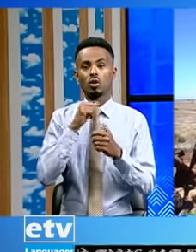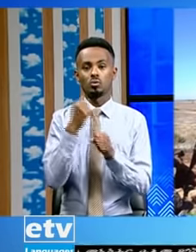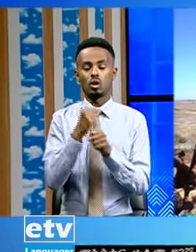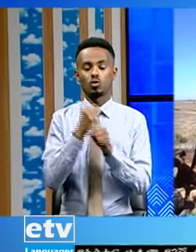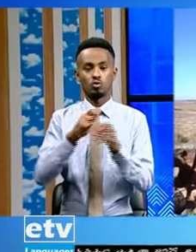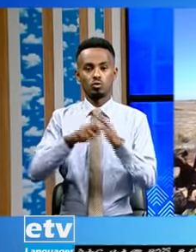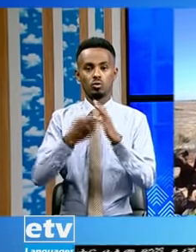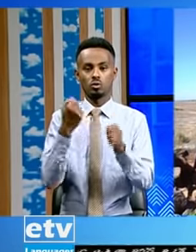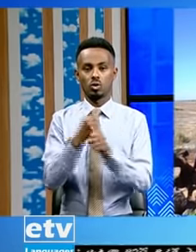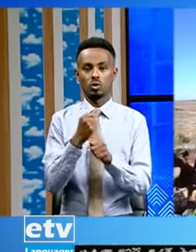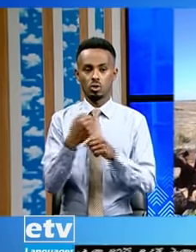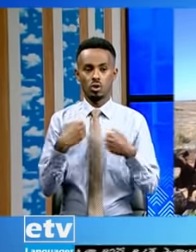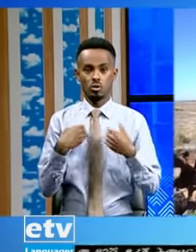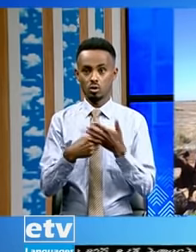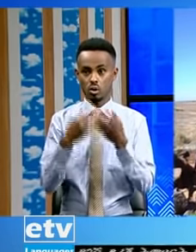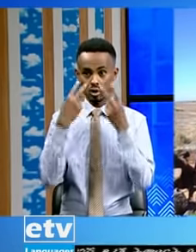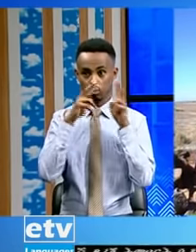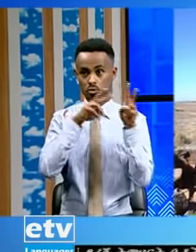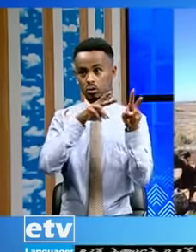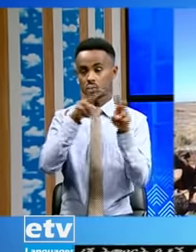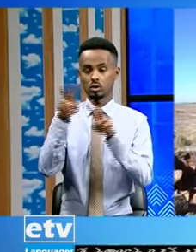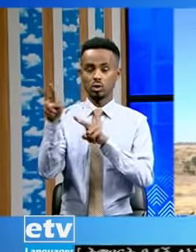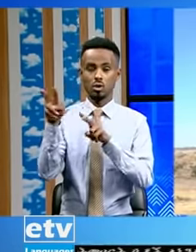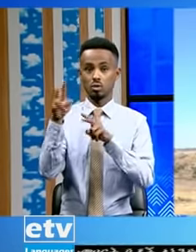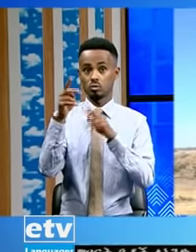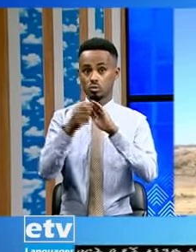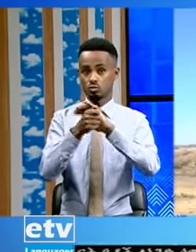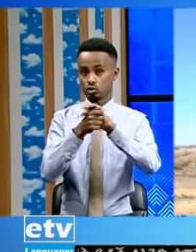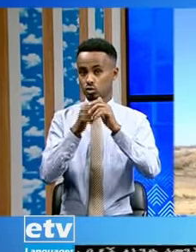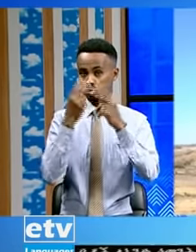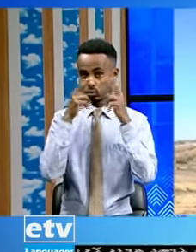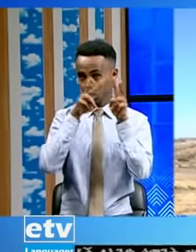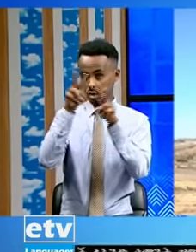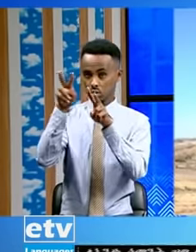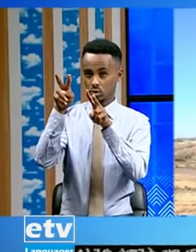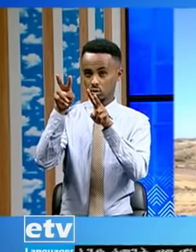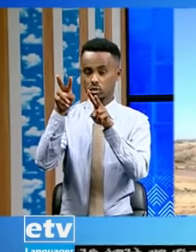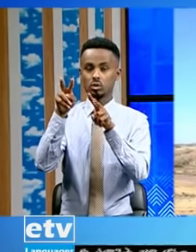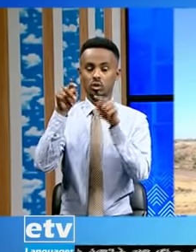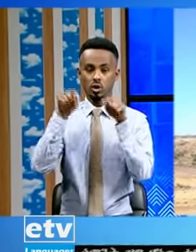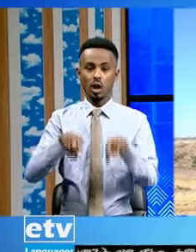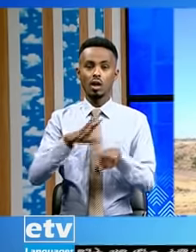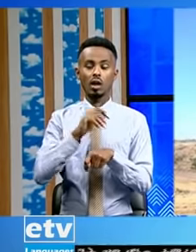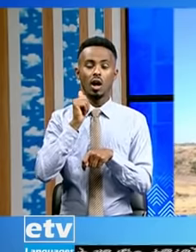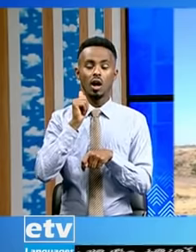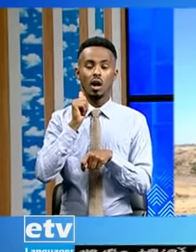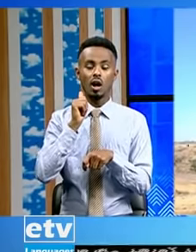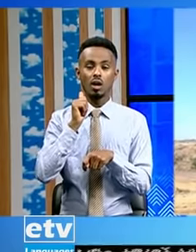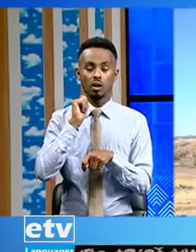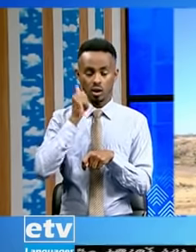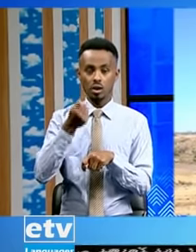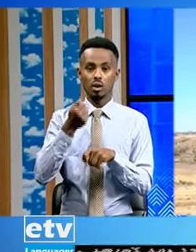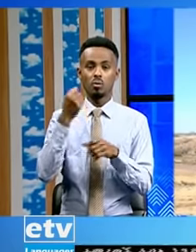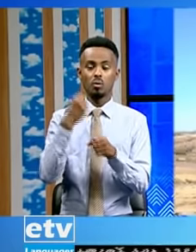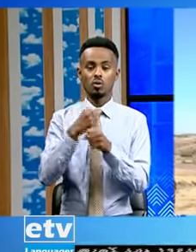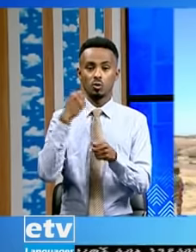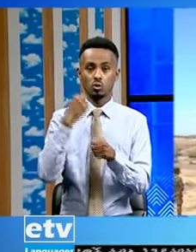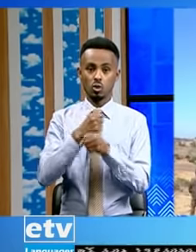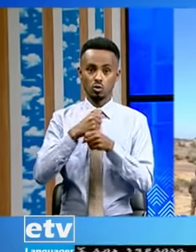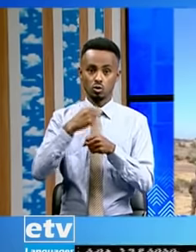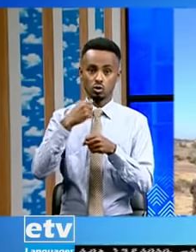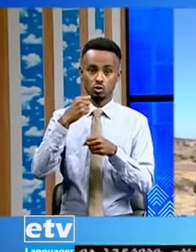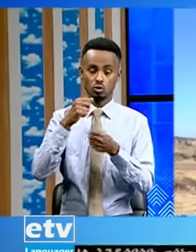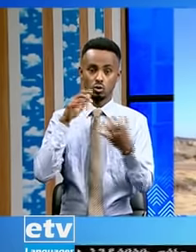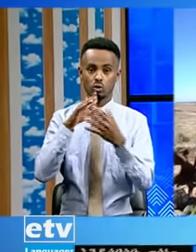ቁልፍ ስራዎች አሉ። እዚህ በሚታየው ጠረፋ ያለበት ምሽግ ወደዛ ነው። ዛሬና ነገ በሚሰሩ